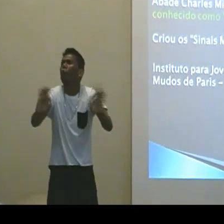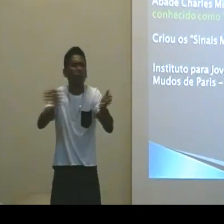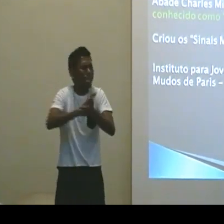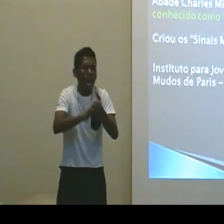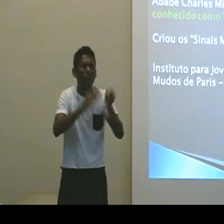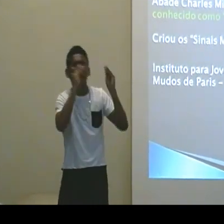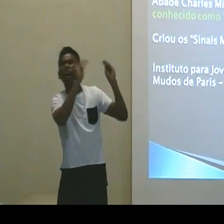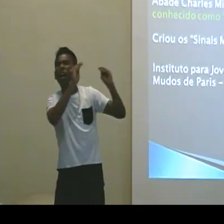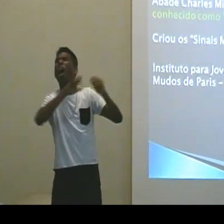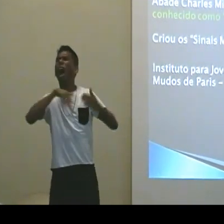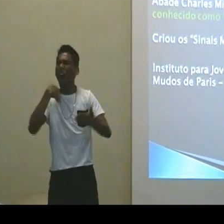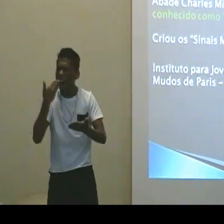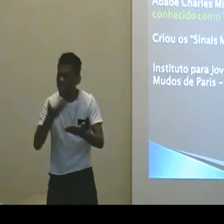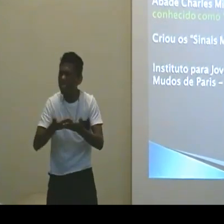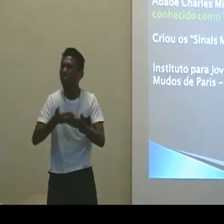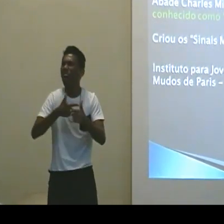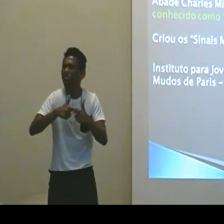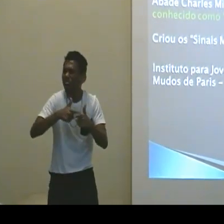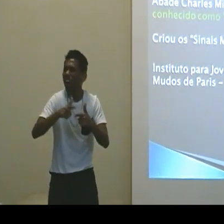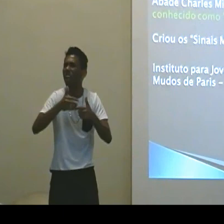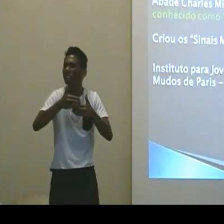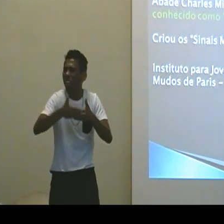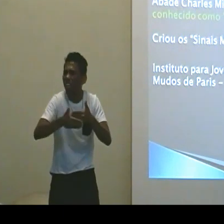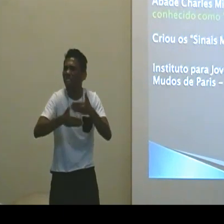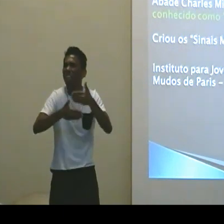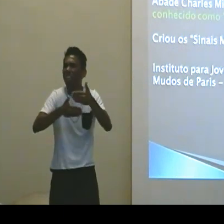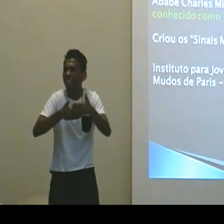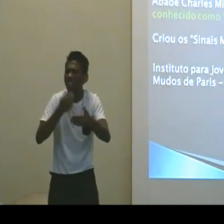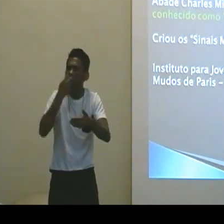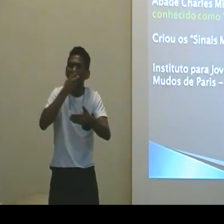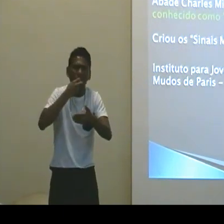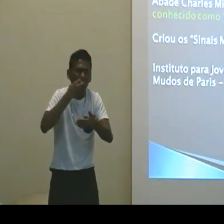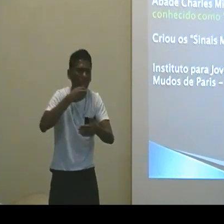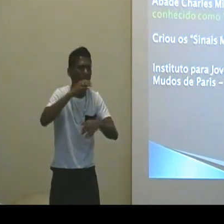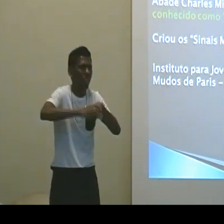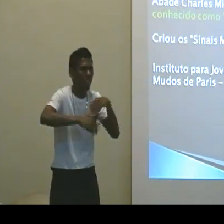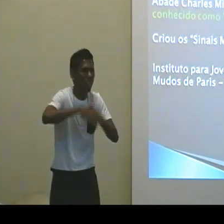que houvesse um desenvolvimento da educação de surdos.